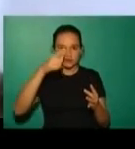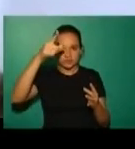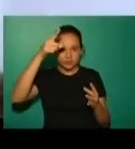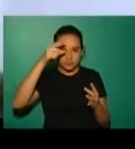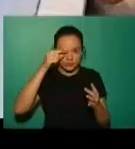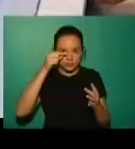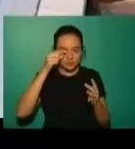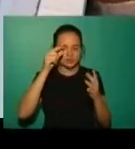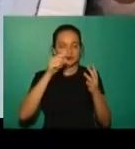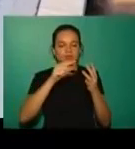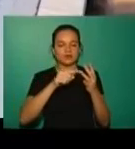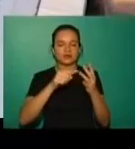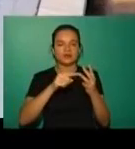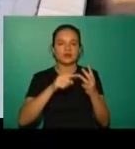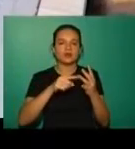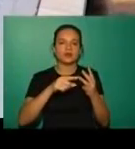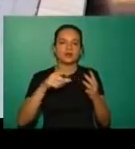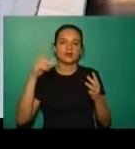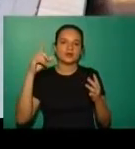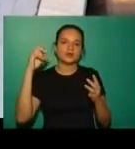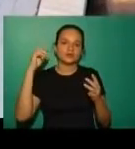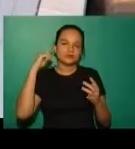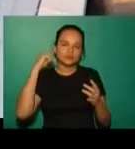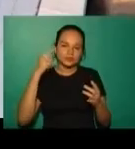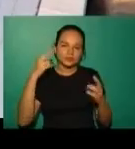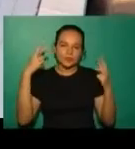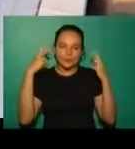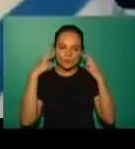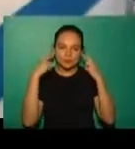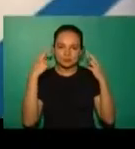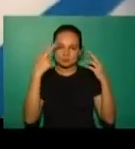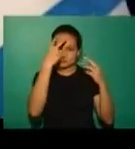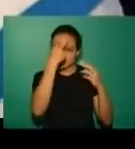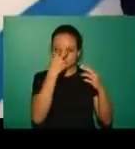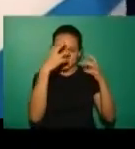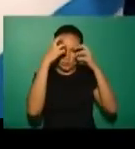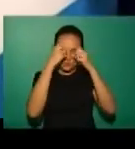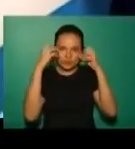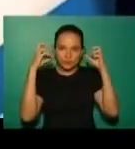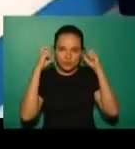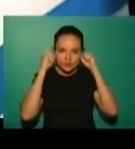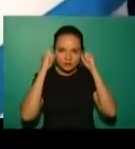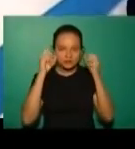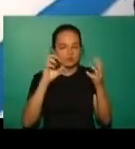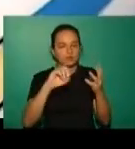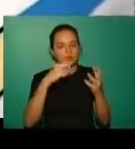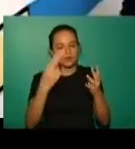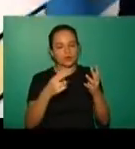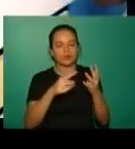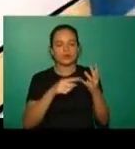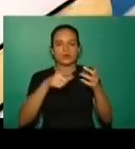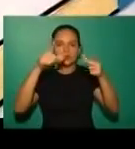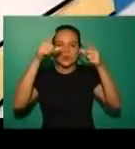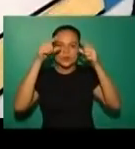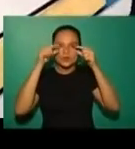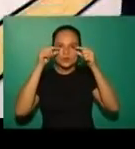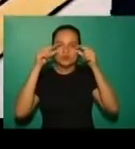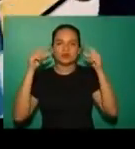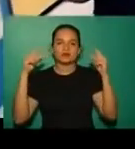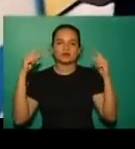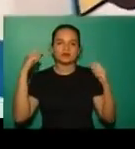e baixa visão, os com perda auditiva e cegueira, e ainda os que apresentam baixa visão e perda auditiva.